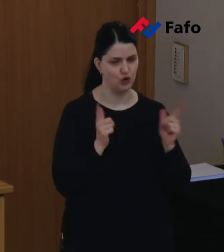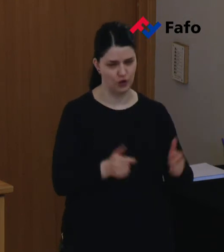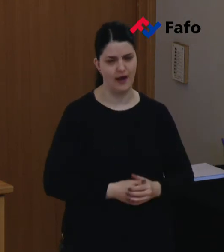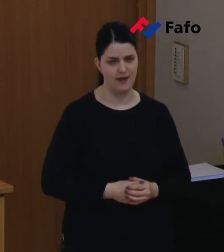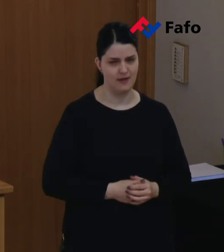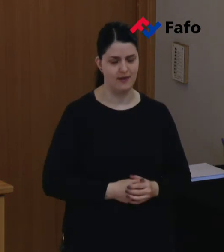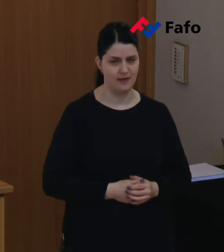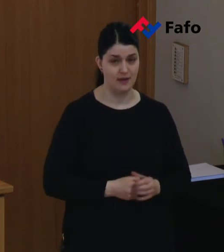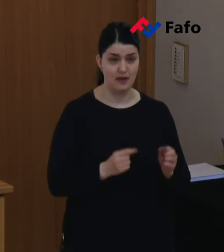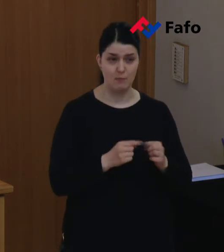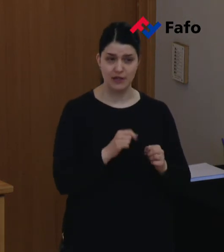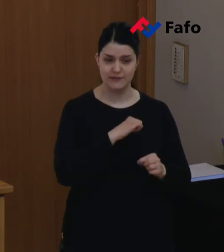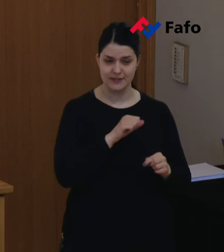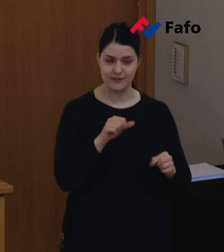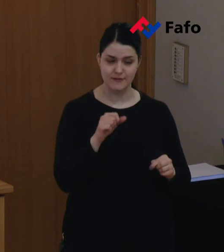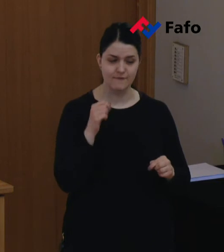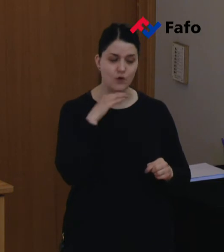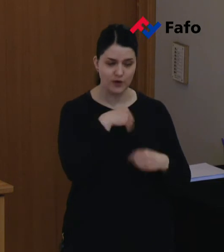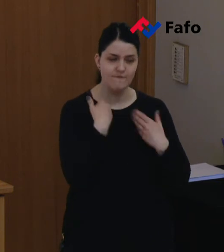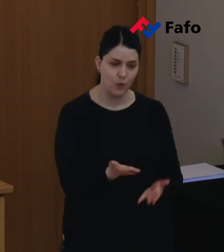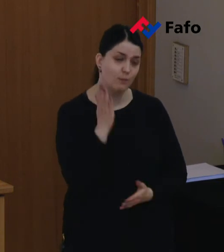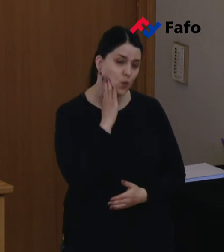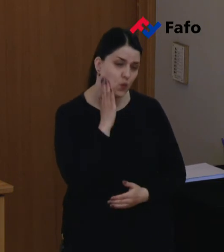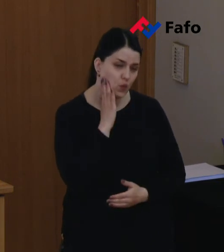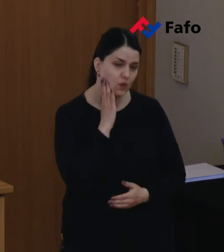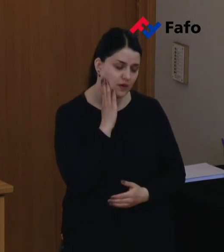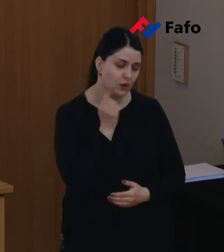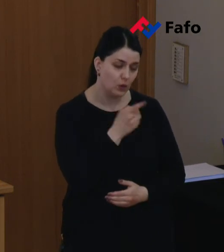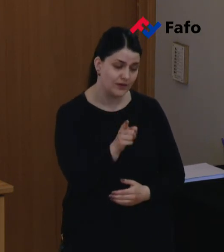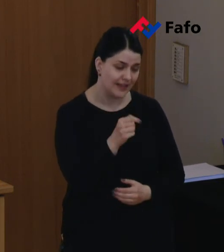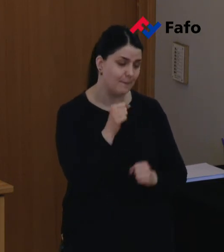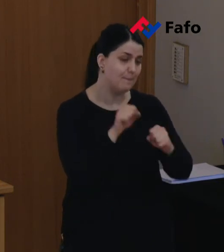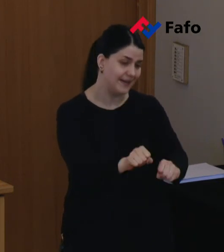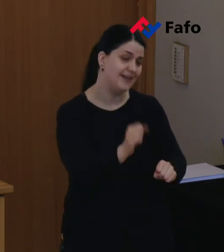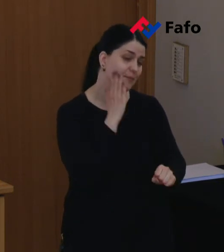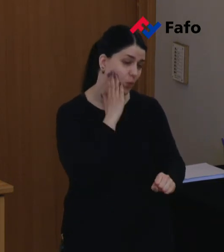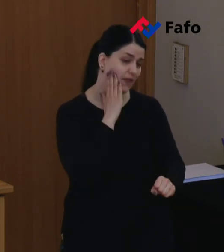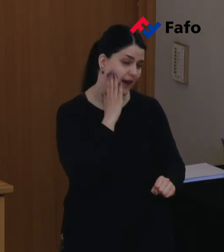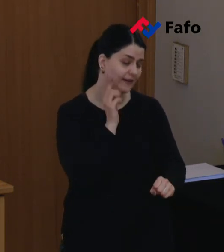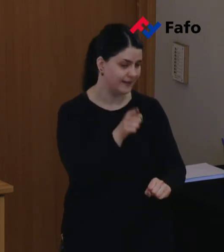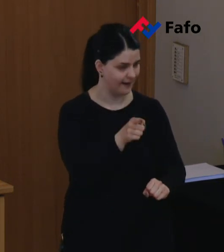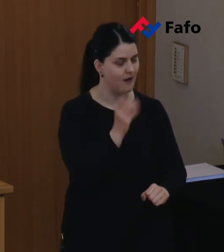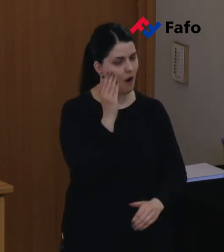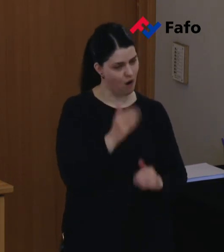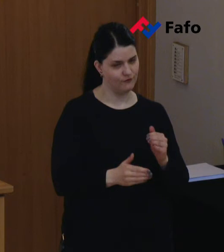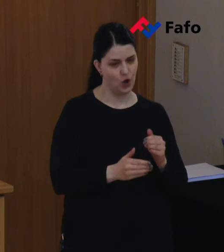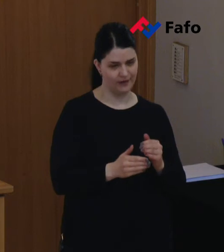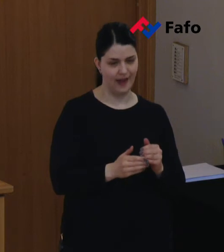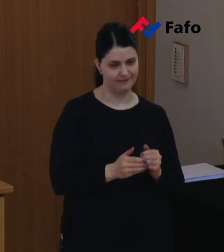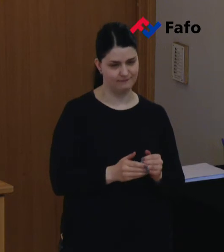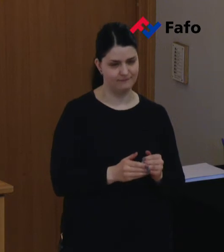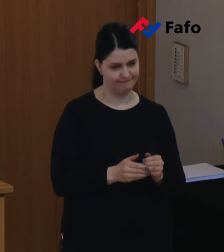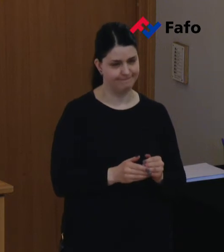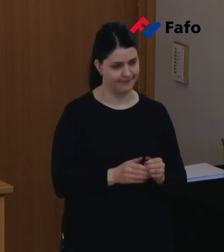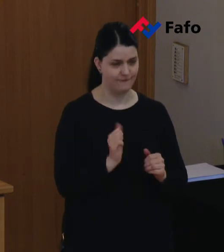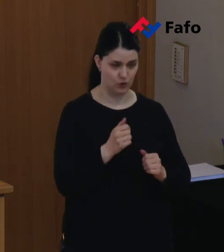det her med at man får folk til å bo, og at folk blir boende, det jo helt avgjørende for den